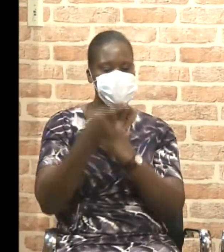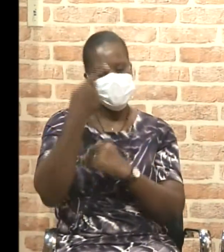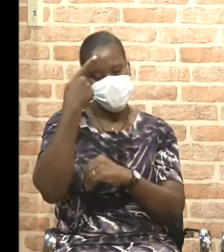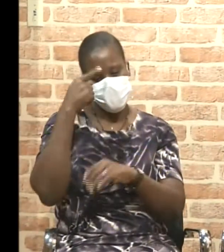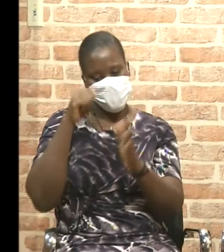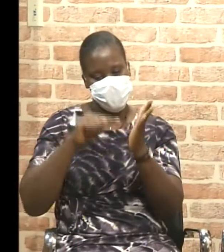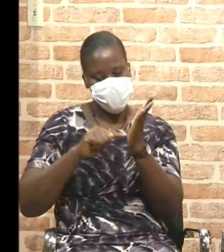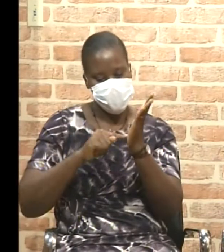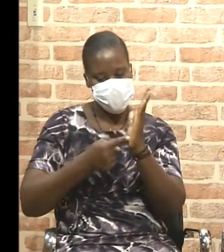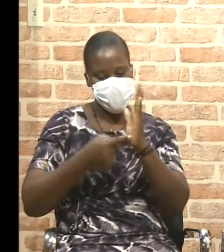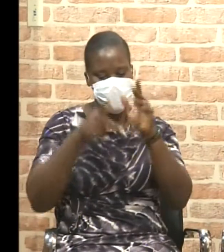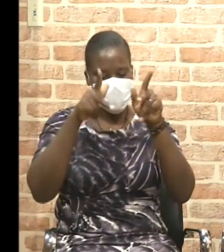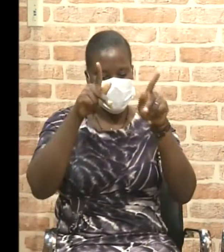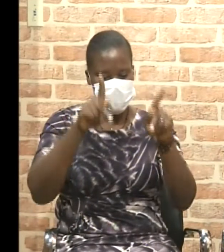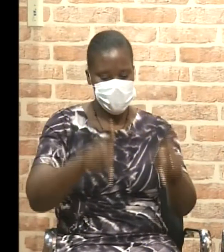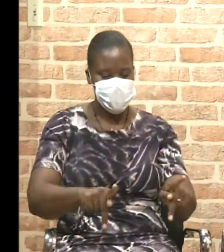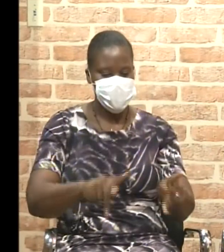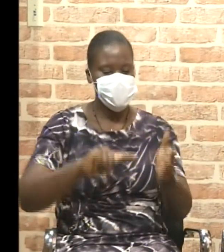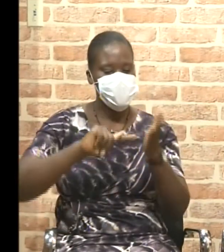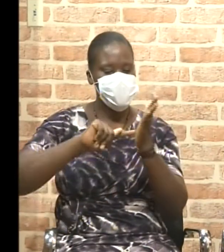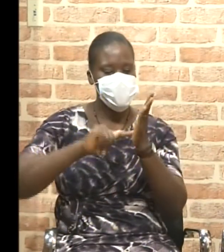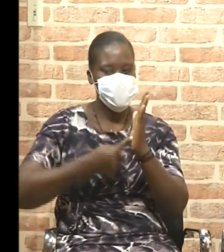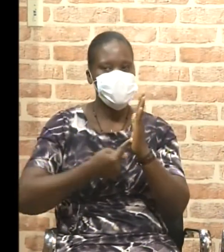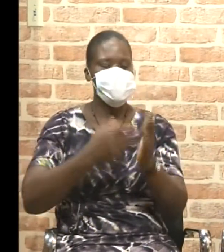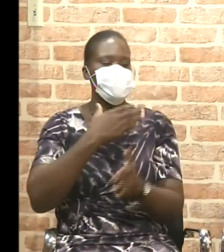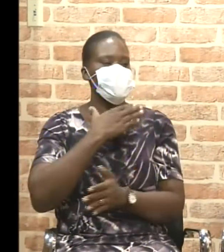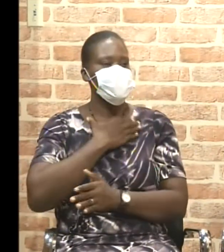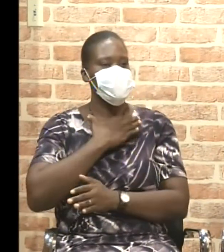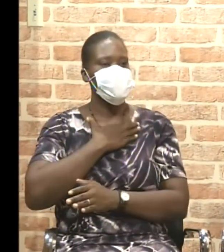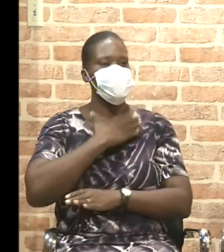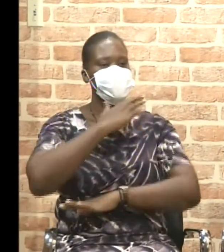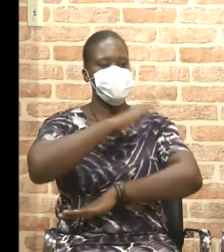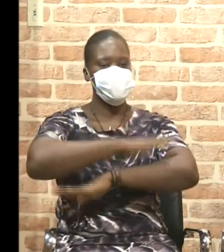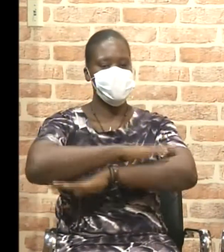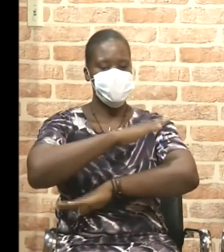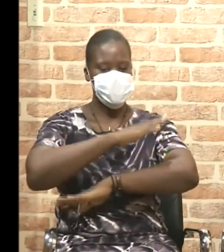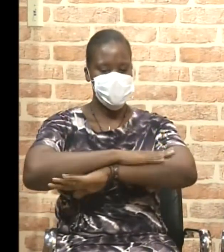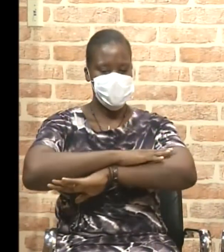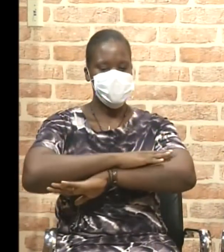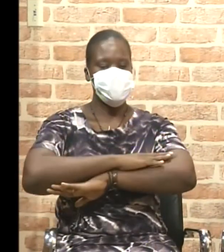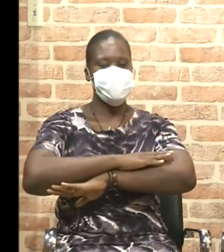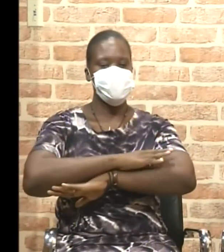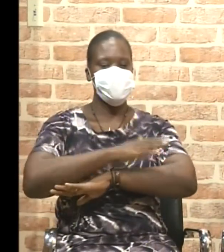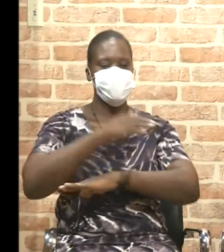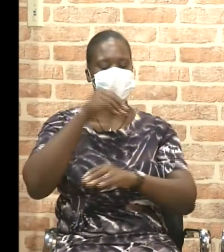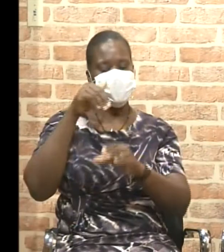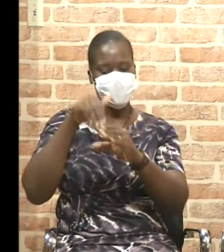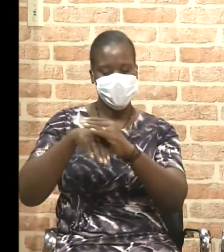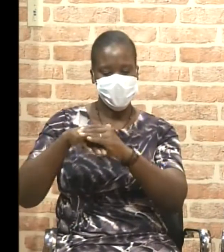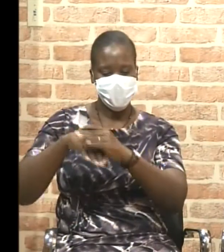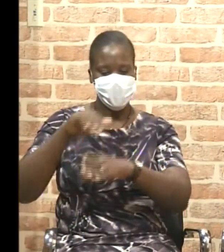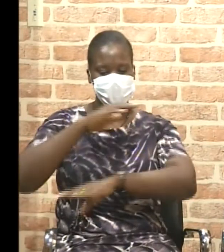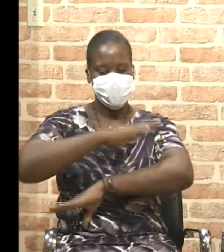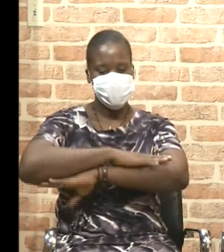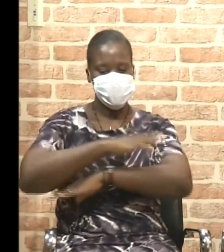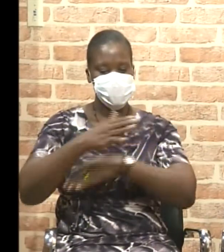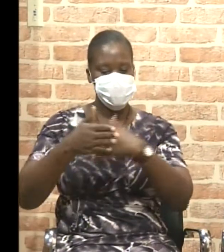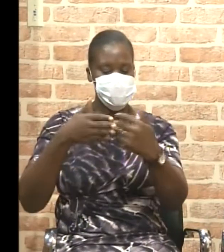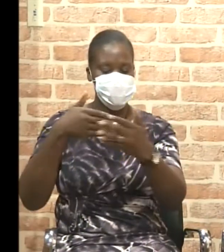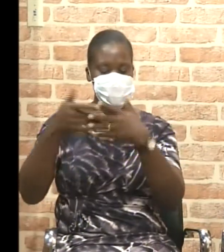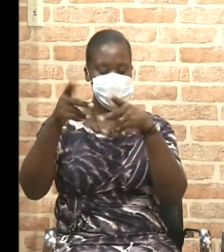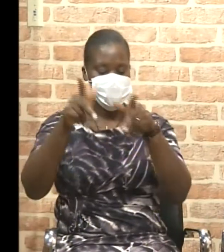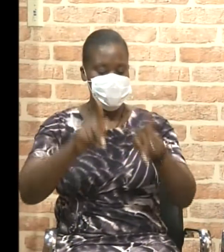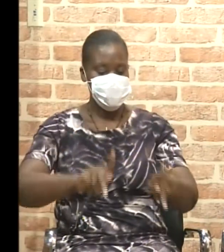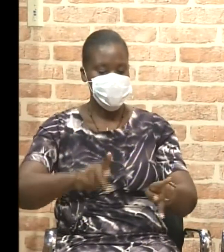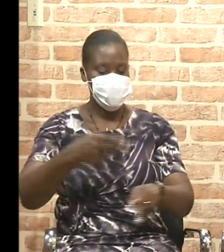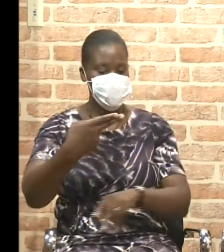de ressources humaines et un point focal sur questions juridiques qui capable traiter de questions juridiques en dedans que ce soit de monde qui handicapé de temps